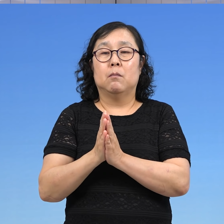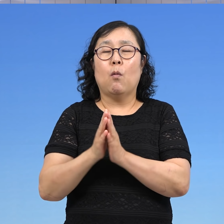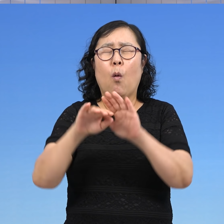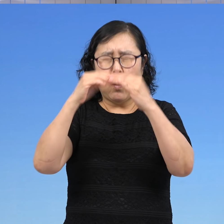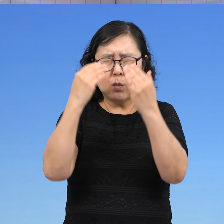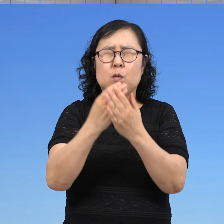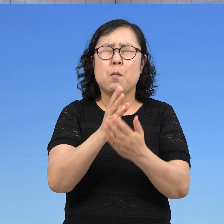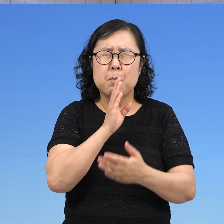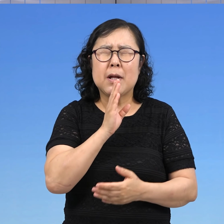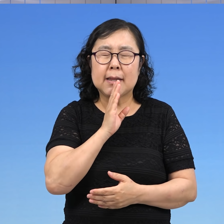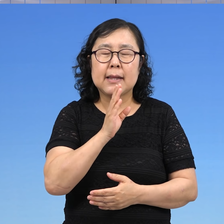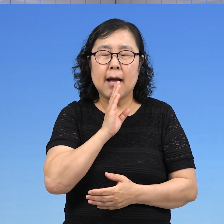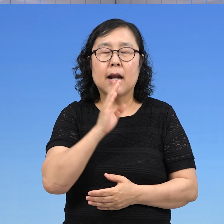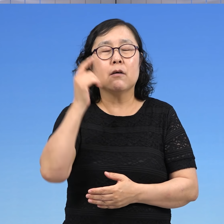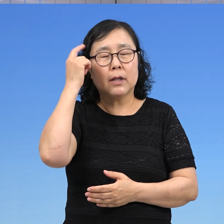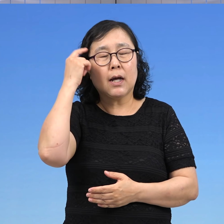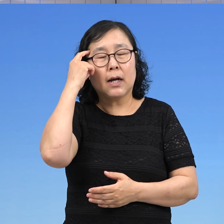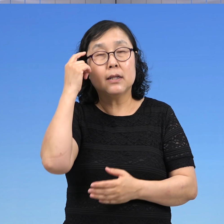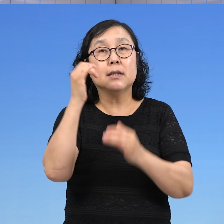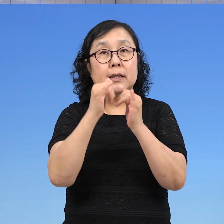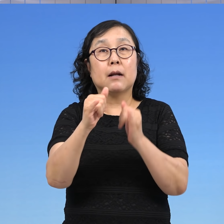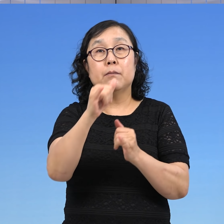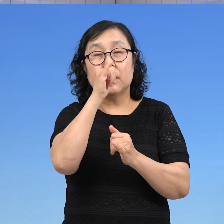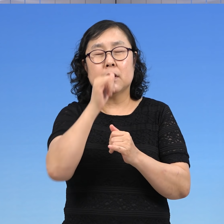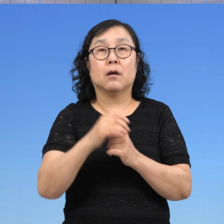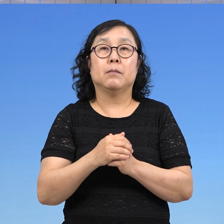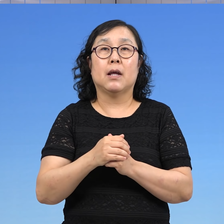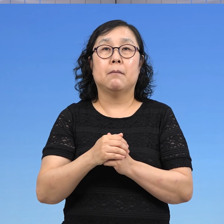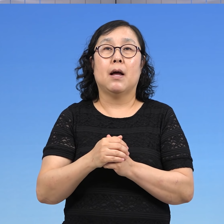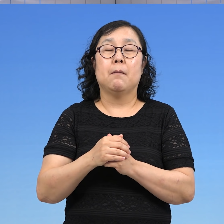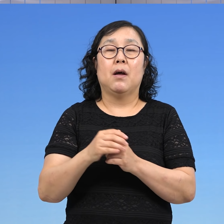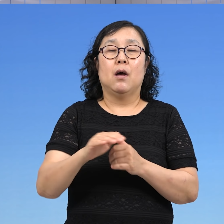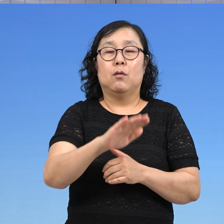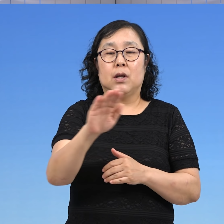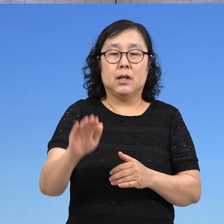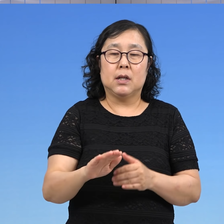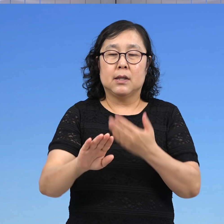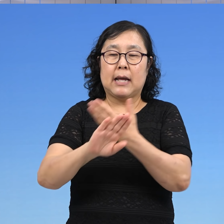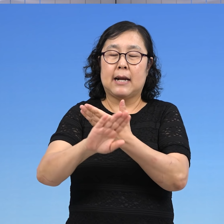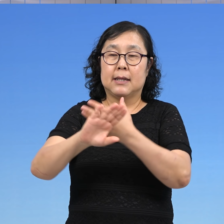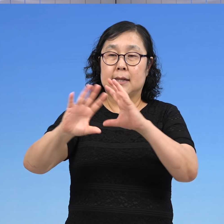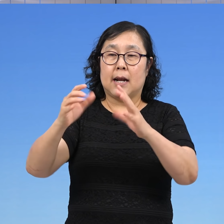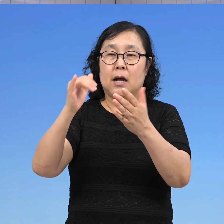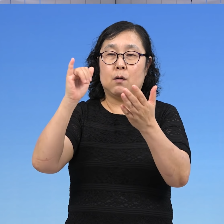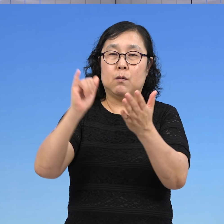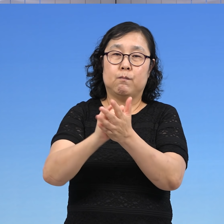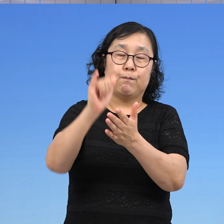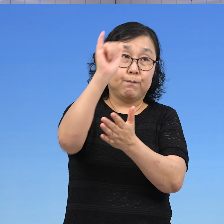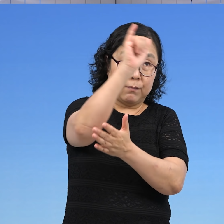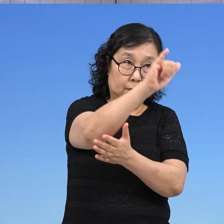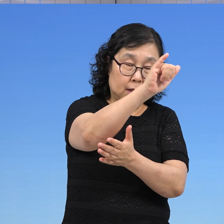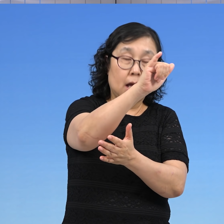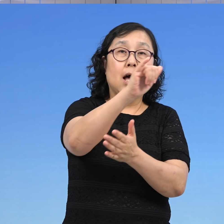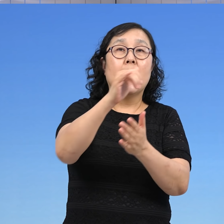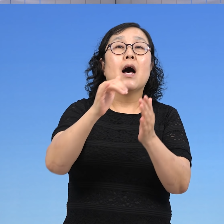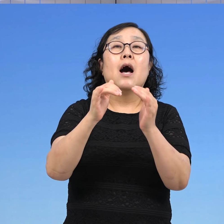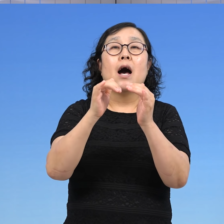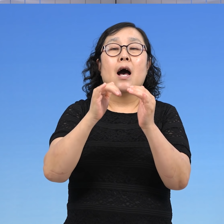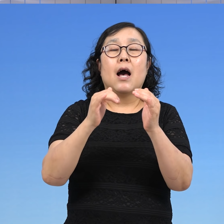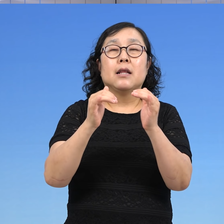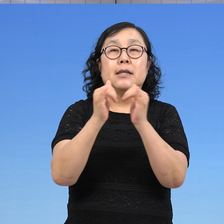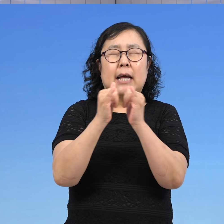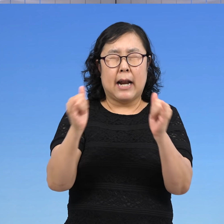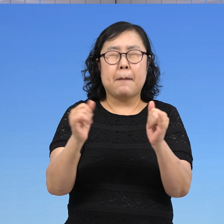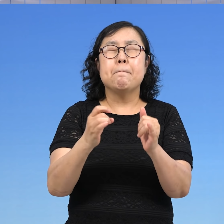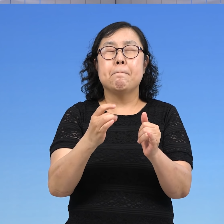한자도 뺄 게 없다 그 다 맞는 말이다 이민간 한거 말고는 우리나라의 답이 없다 뭐 이렇게 대답하는